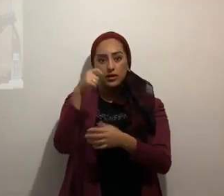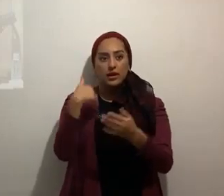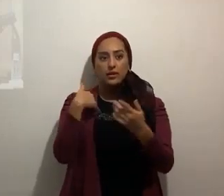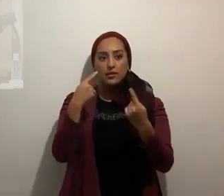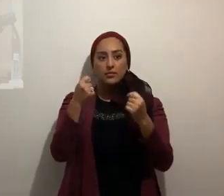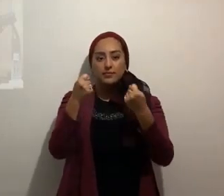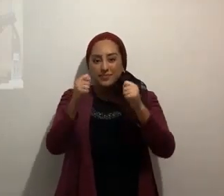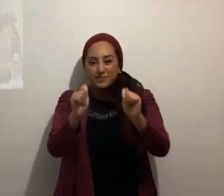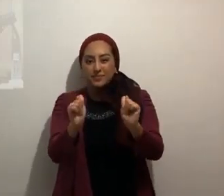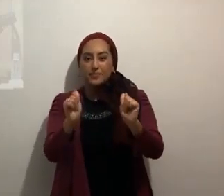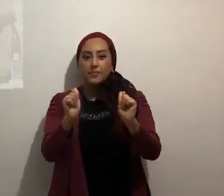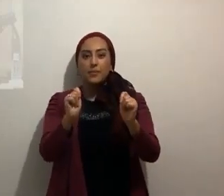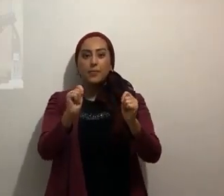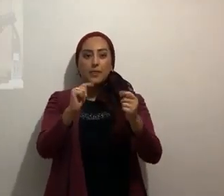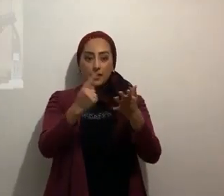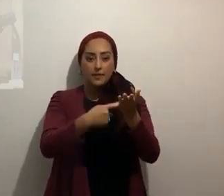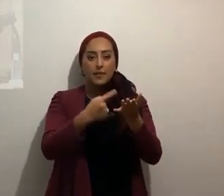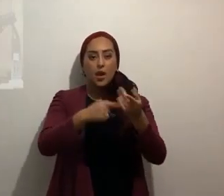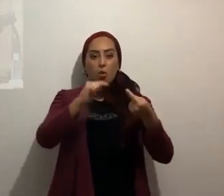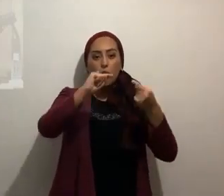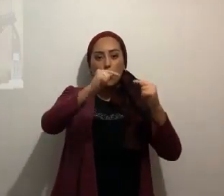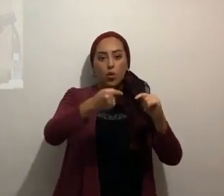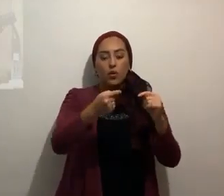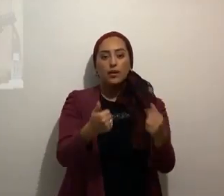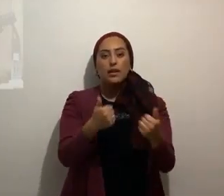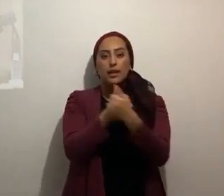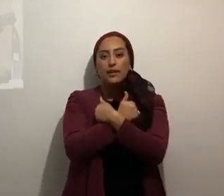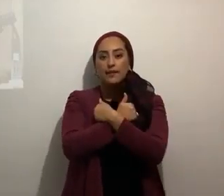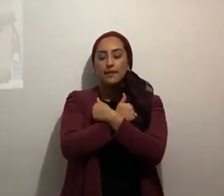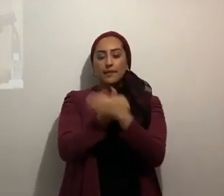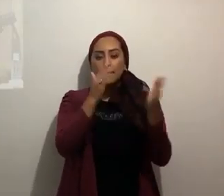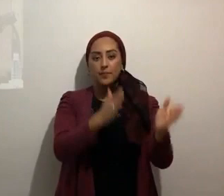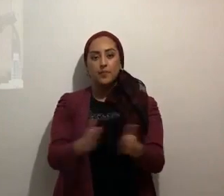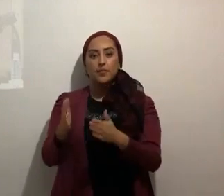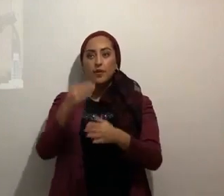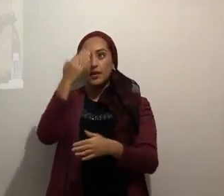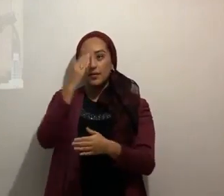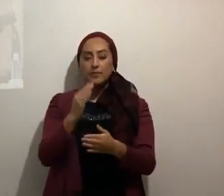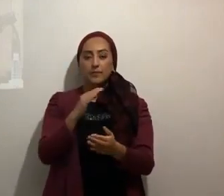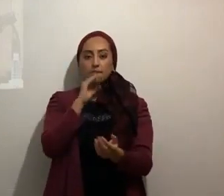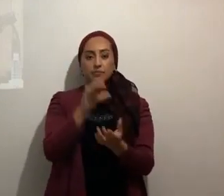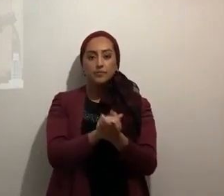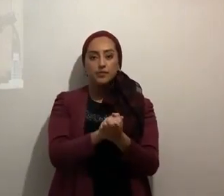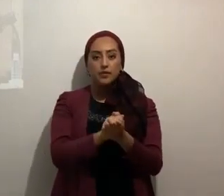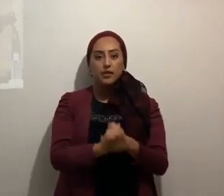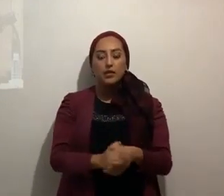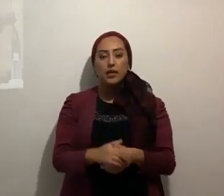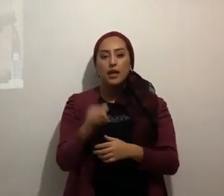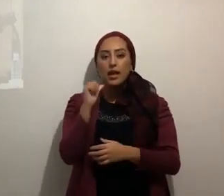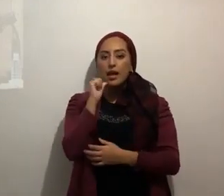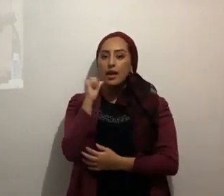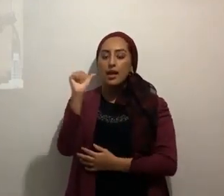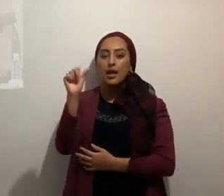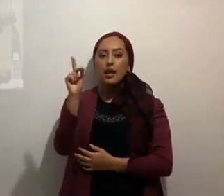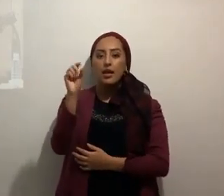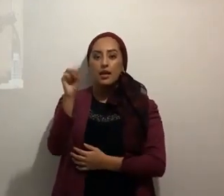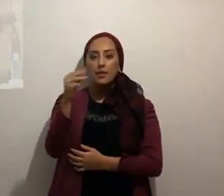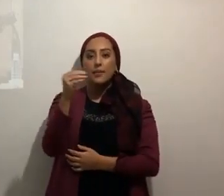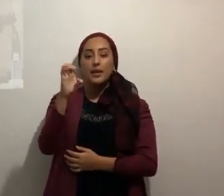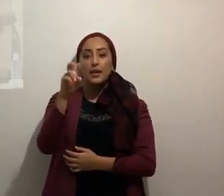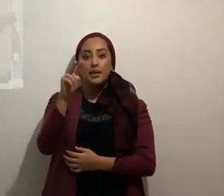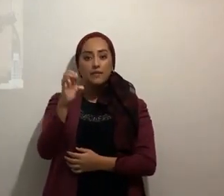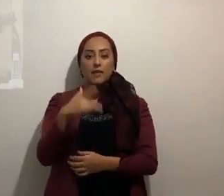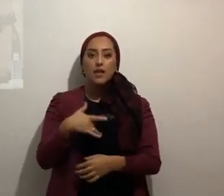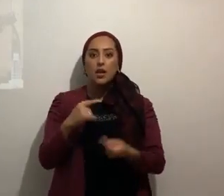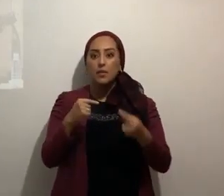esfuerzo para hacer las relaciones de amor en el plan de Elohim. Adán y Eva no sentían